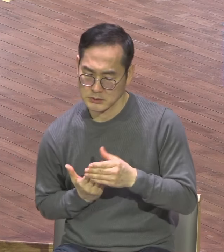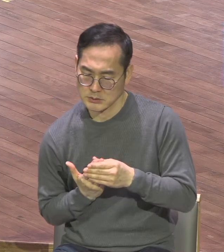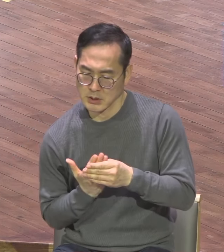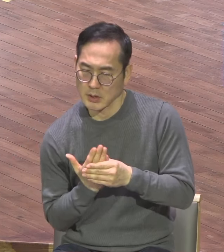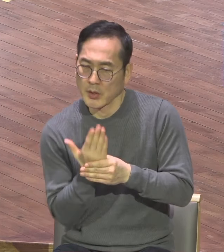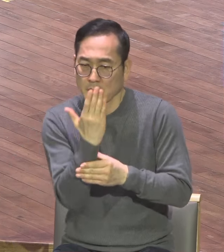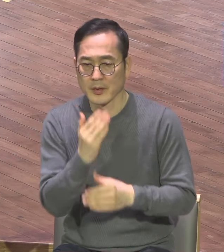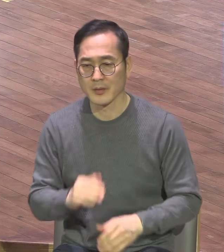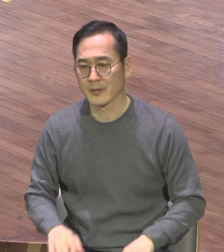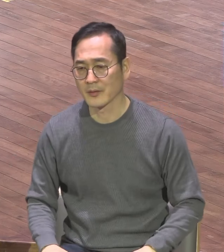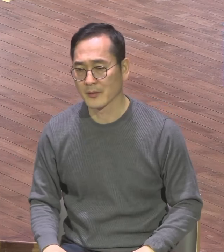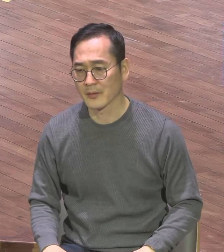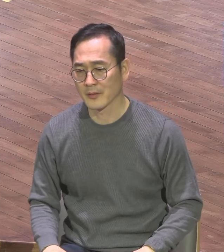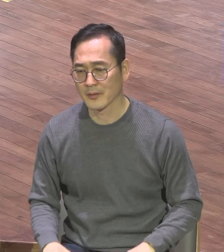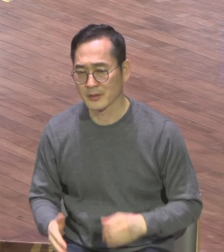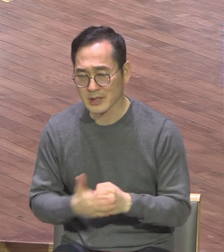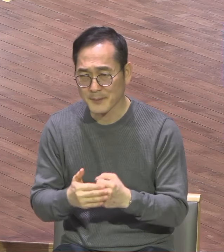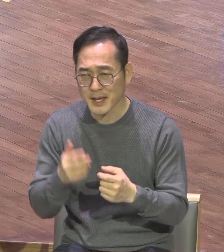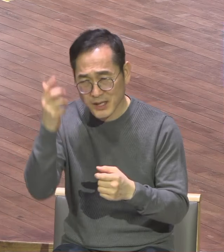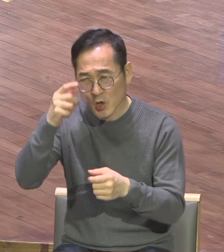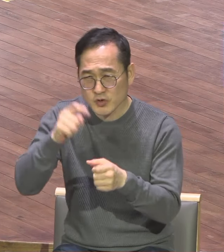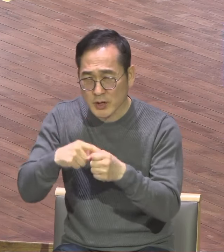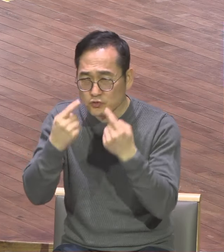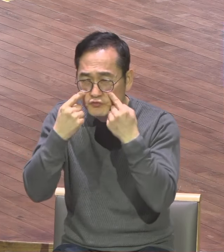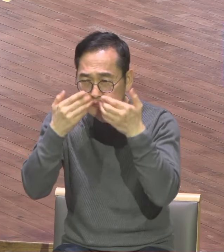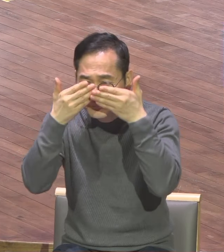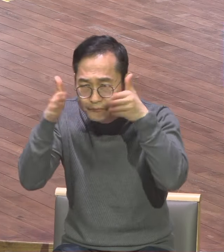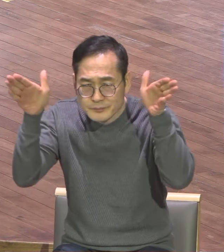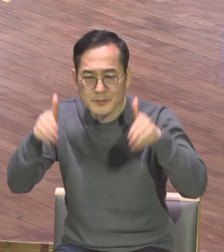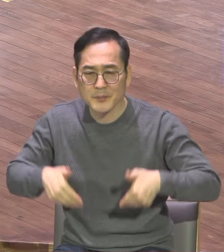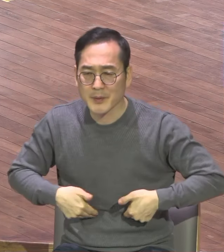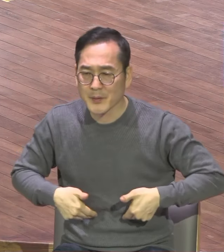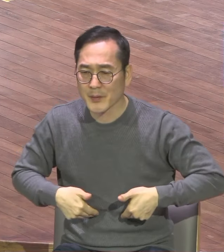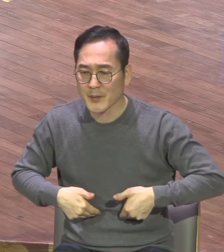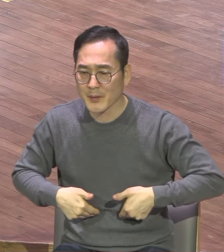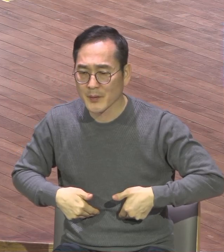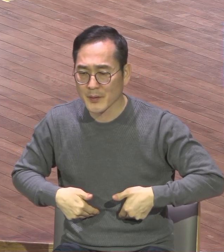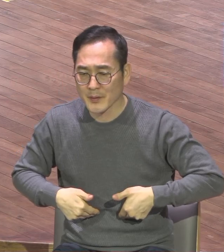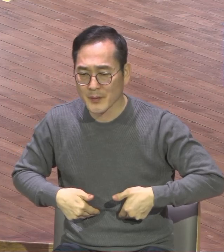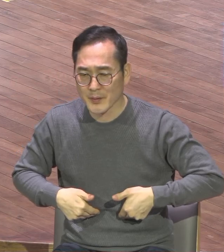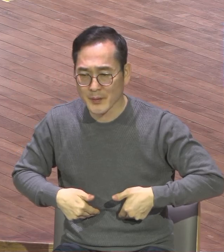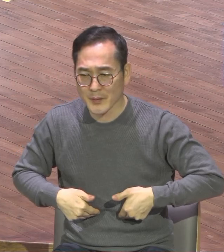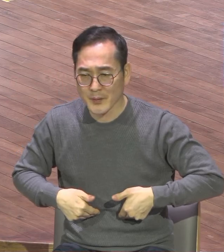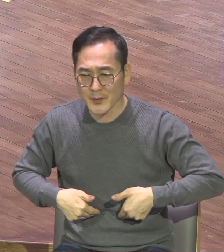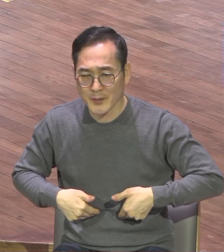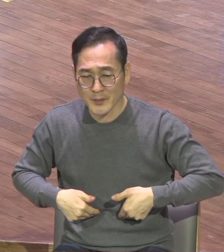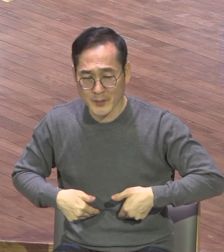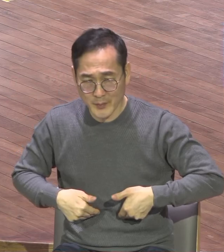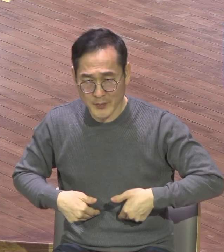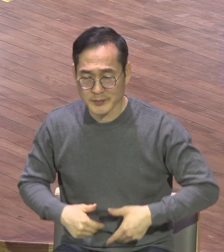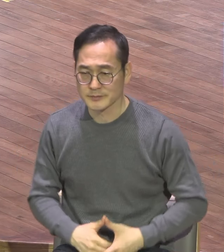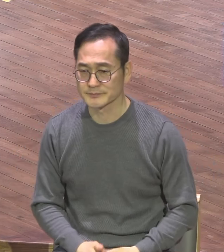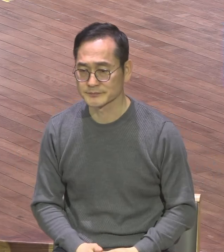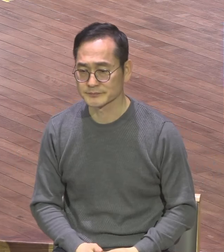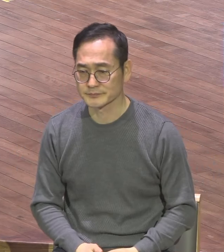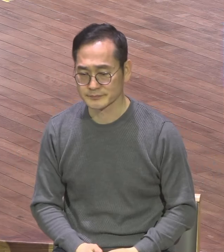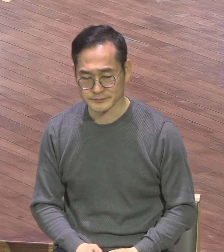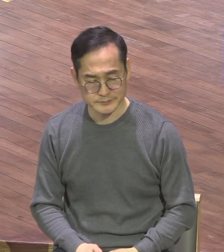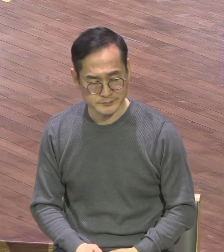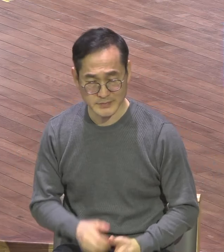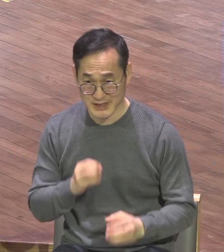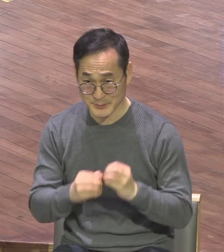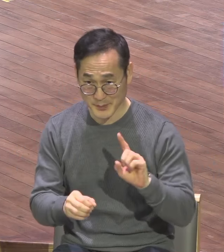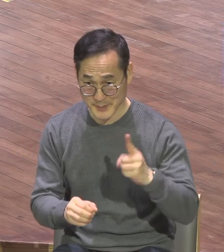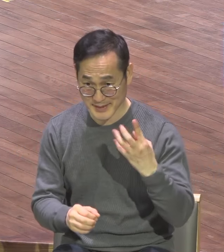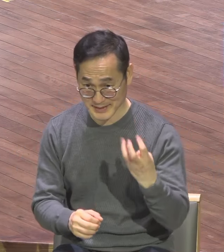영적 대응을 하는 것이 중요합니다. 영적 대응. 영적 해석이에요. 영적 해석. 본문 시편